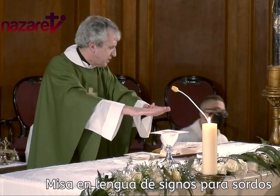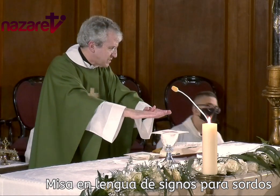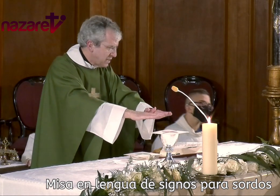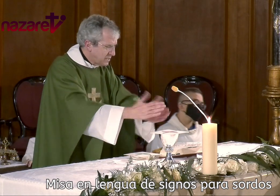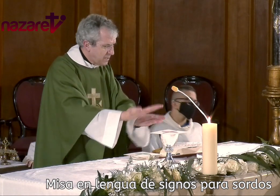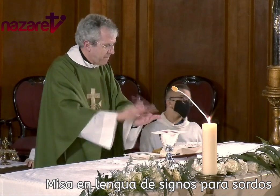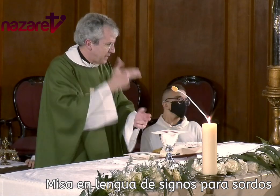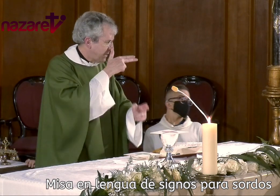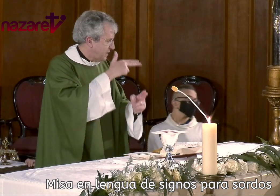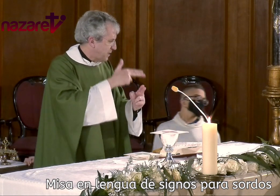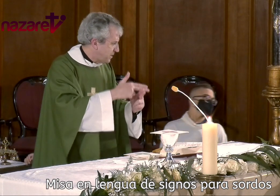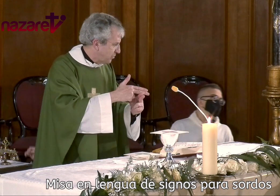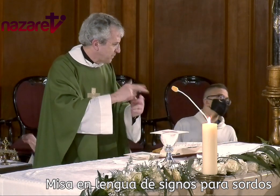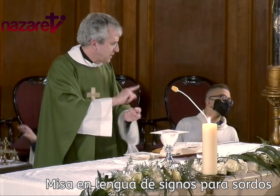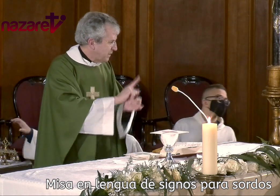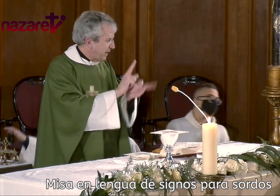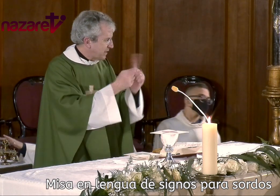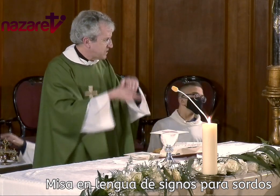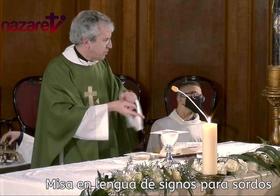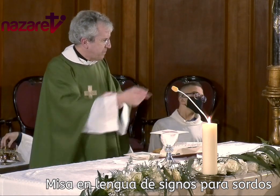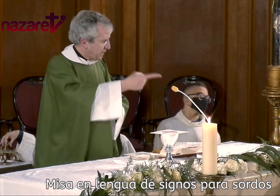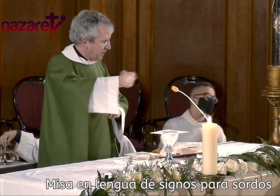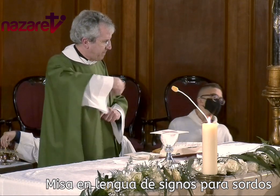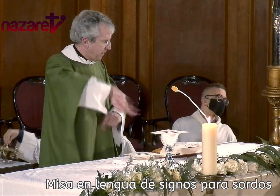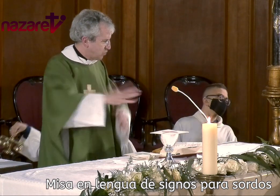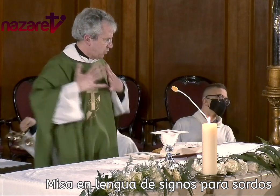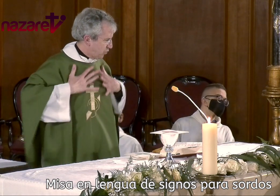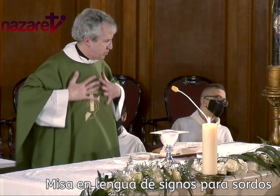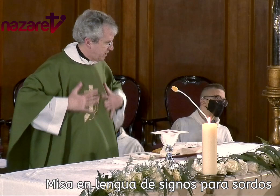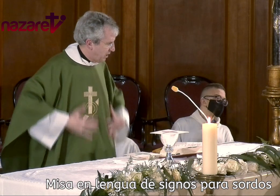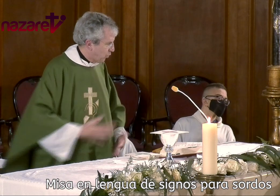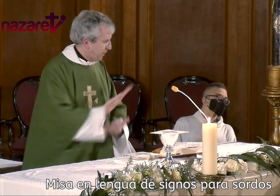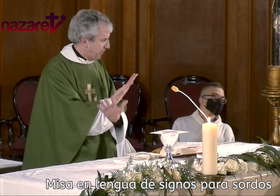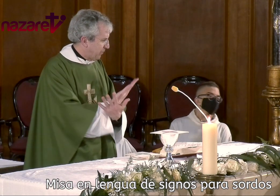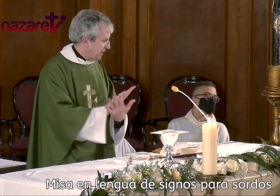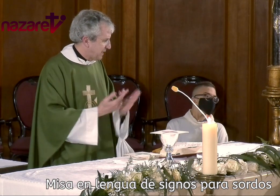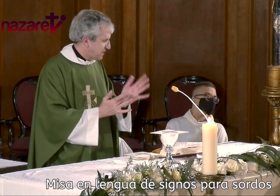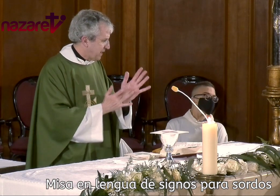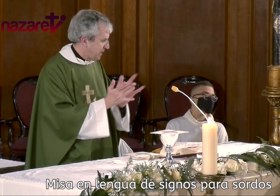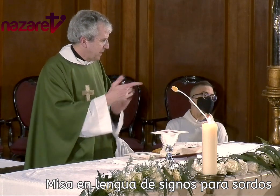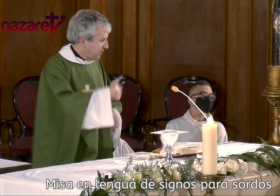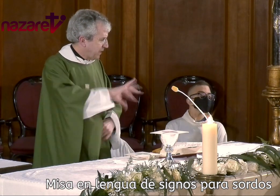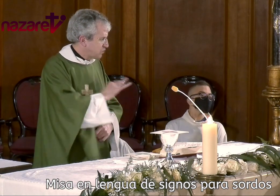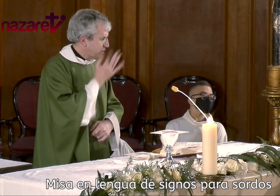de pan y de vino de manera que se conviertan para nosotros en el cuerpo y en la sangre de jesucristo